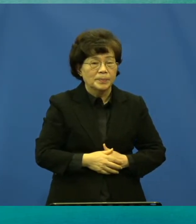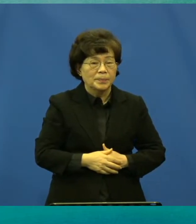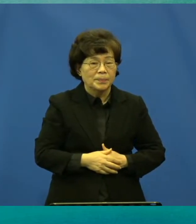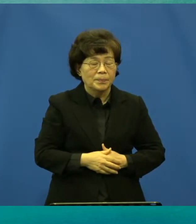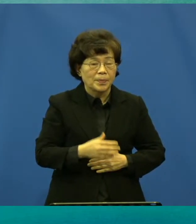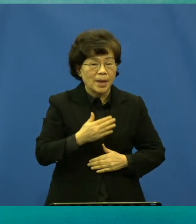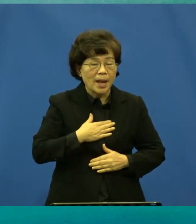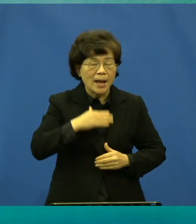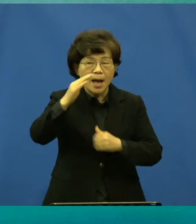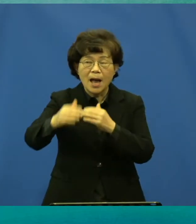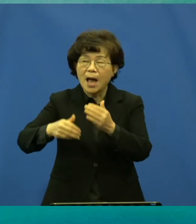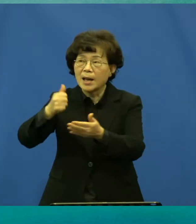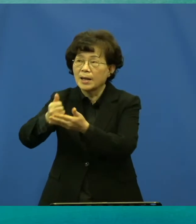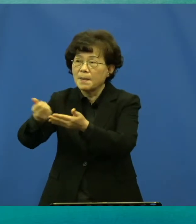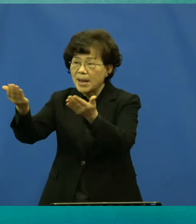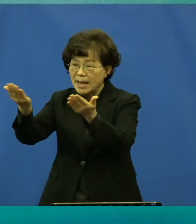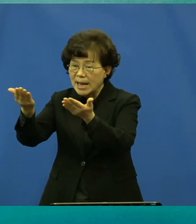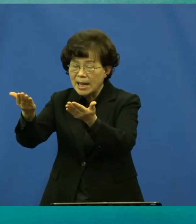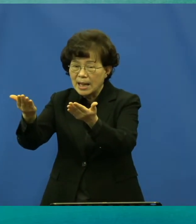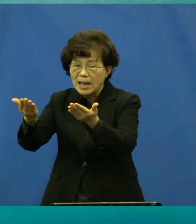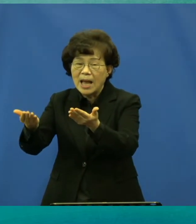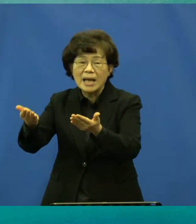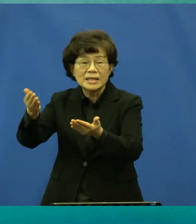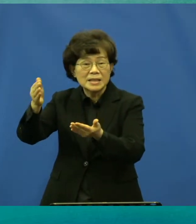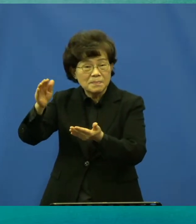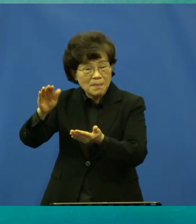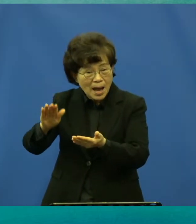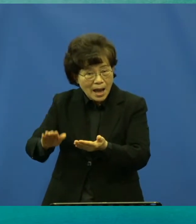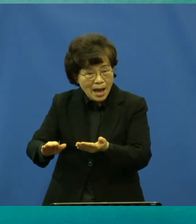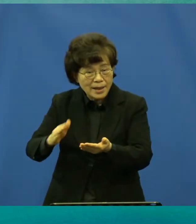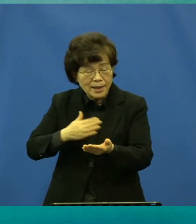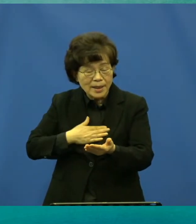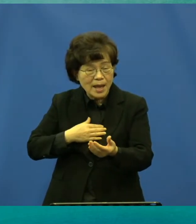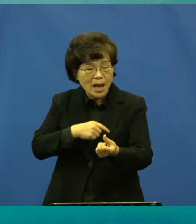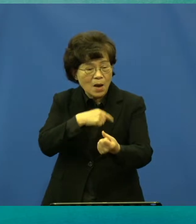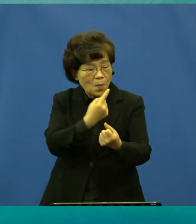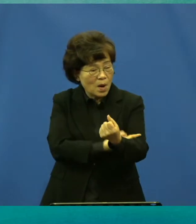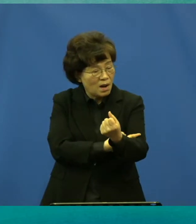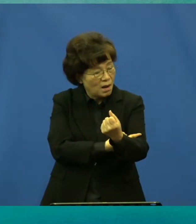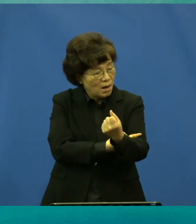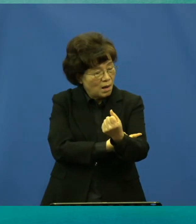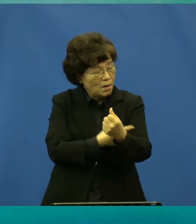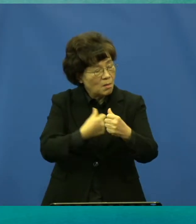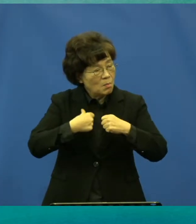내가 하나님의 일을 하더라도 내 권리는 포기하고 싶지 않아.